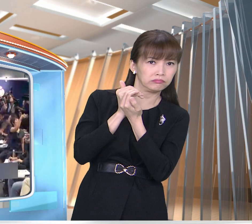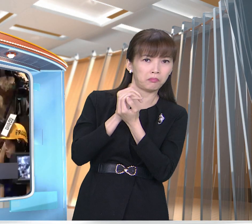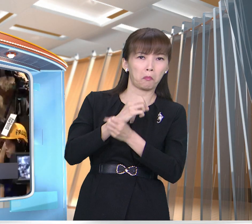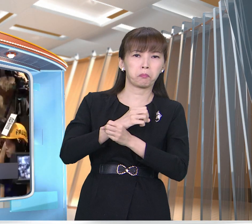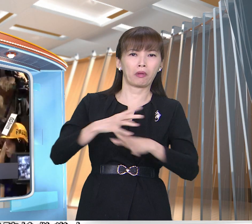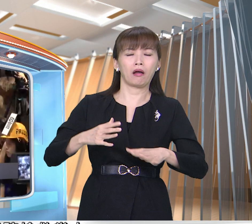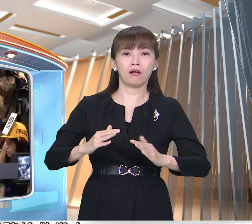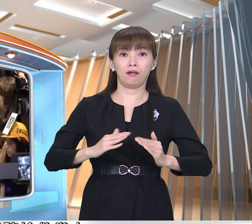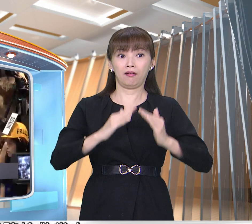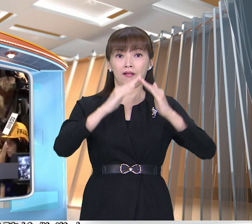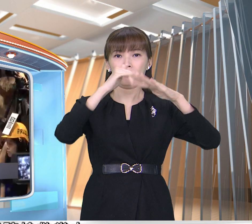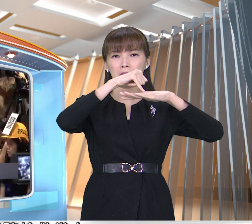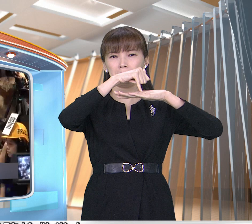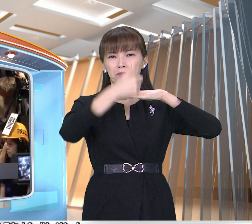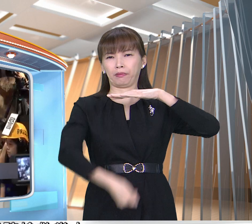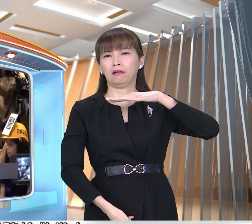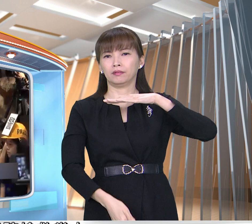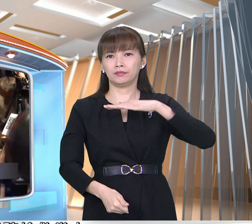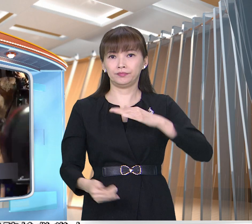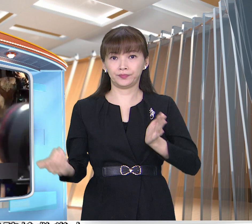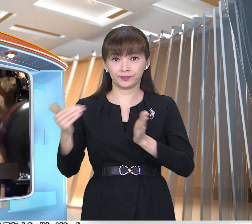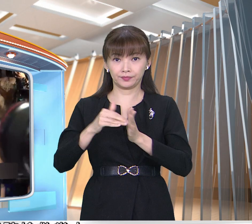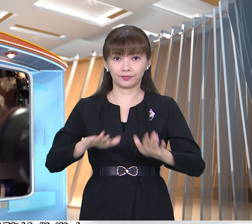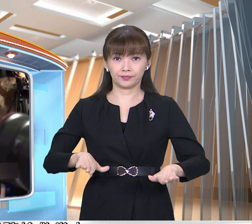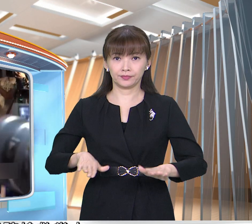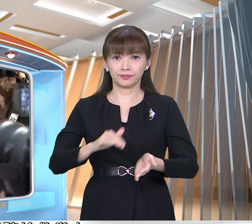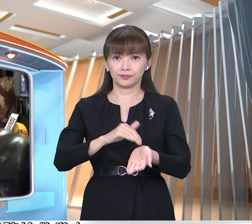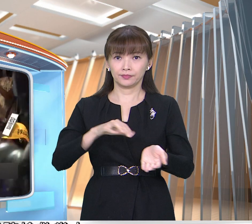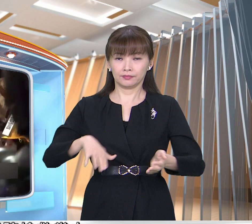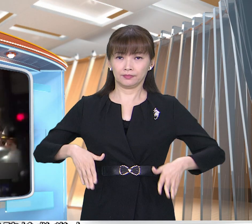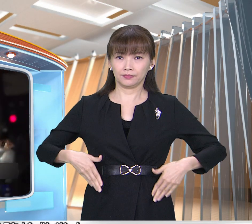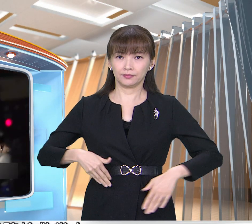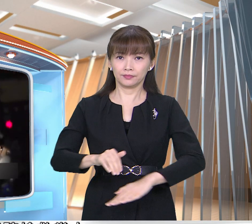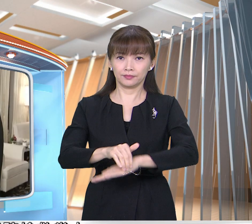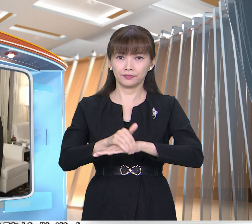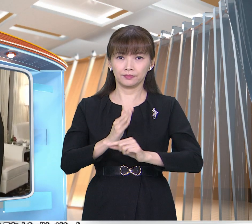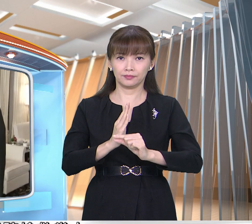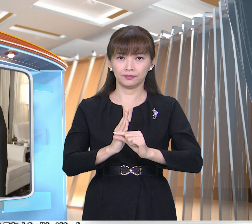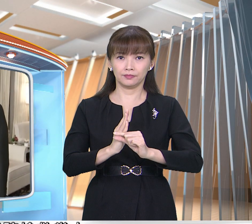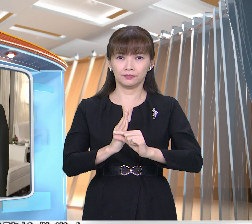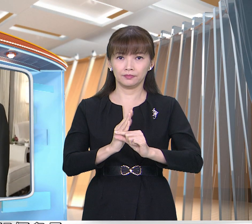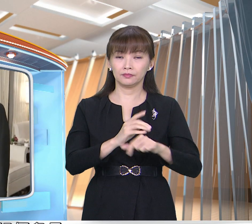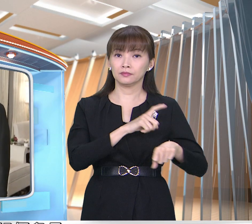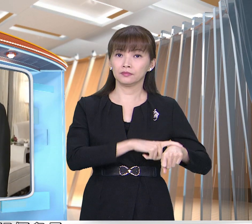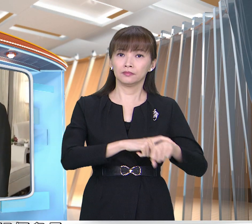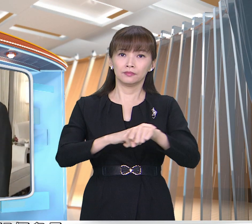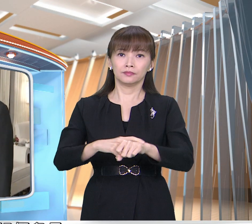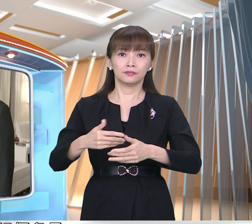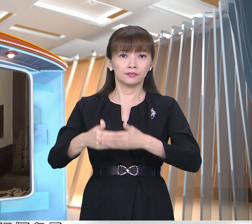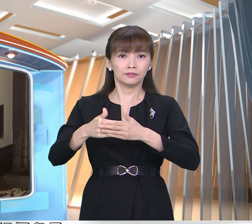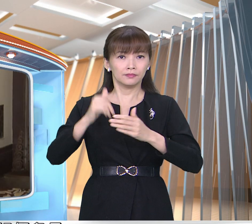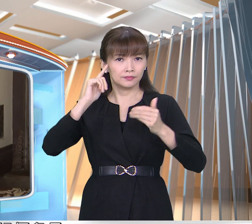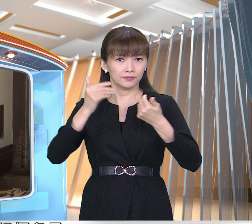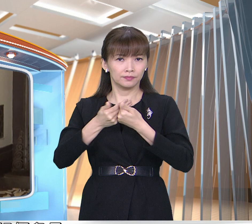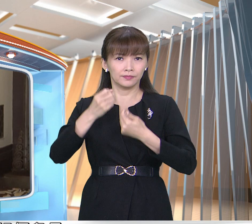而到目前都还在医院抢救当中。反送中运动持续了